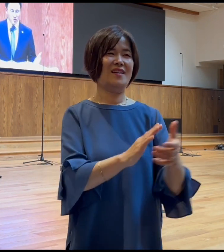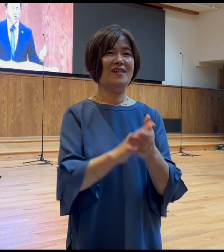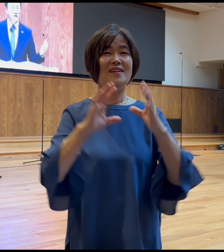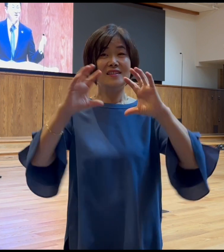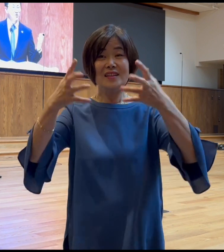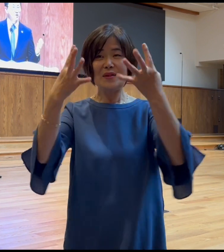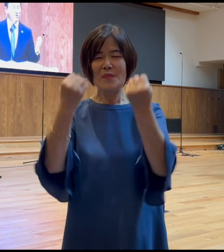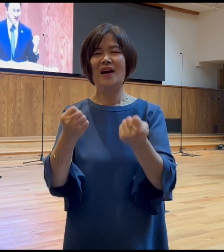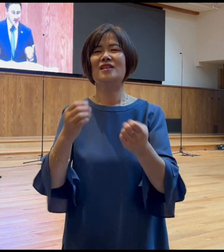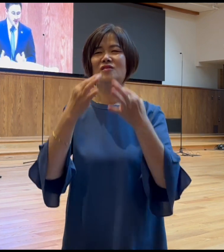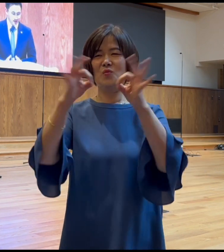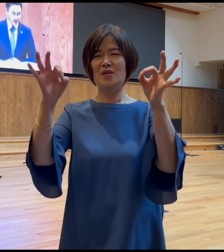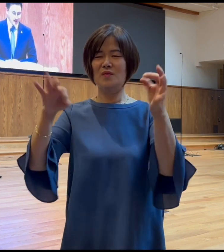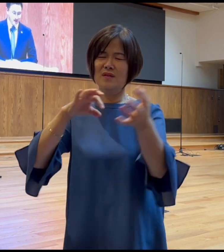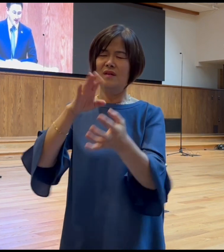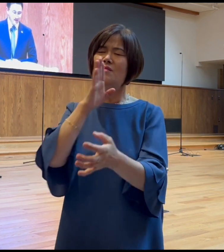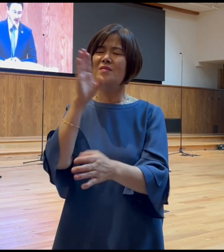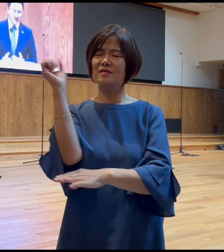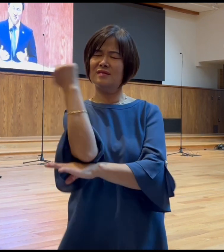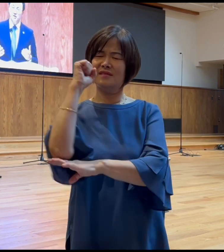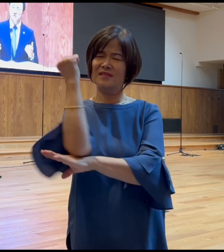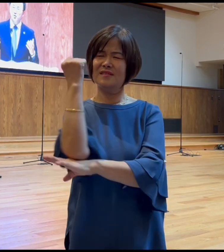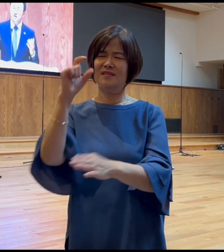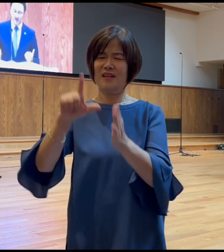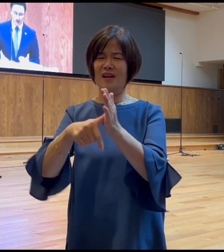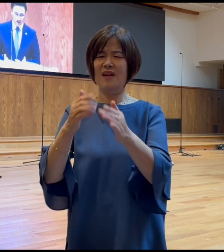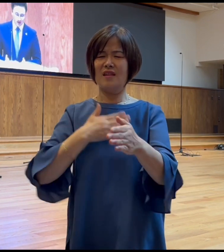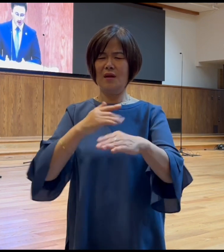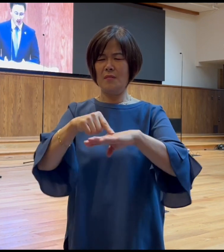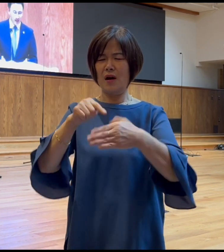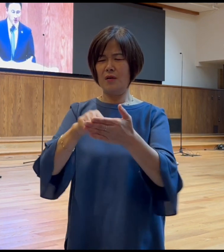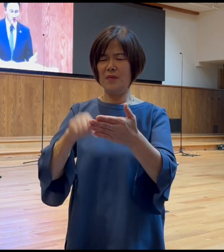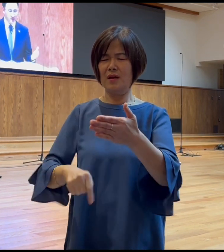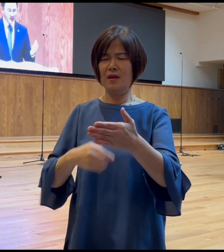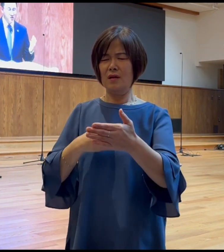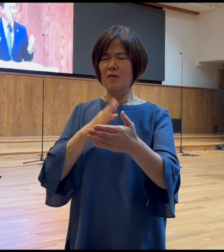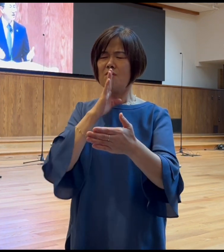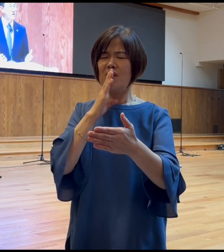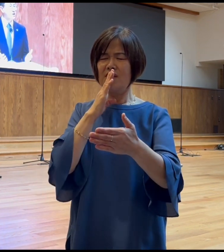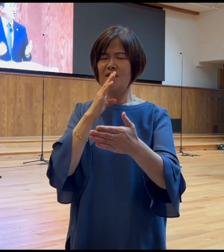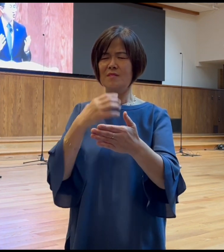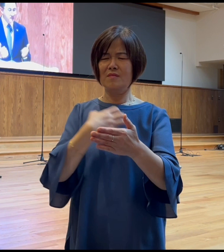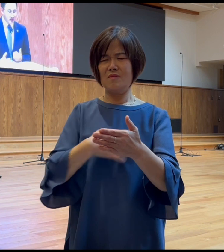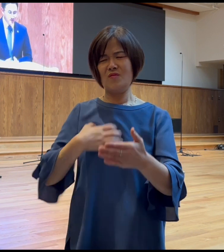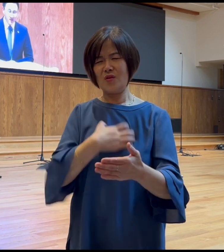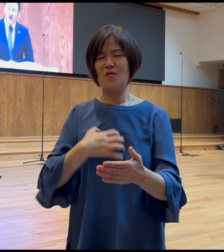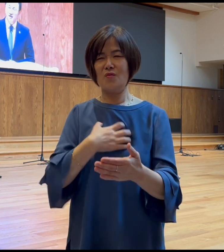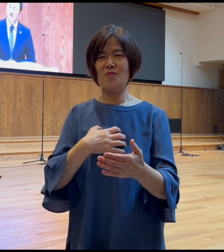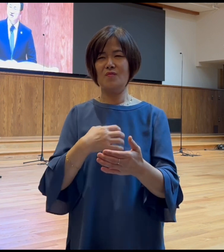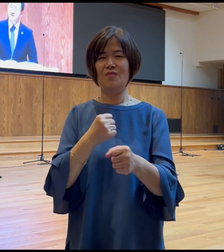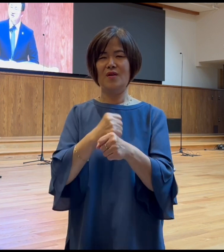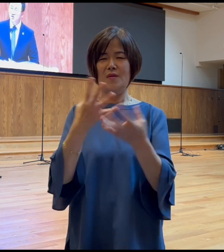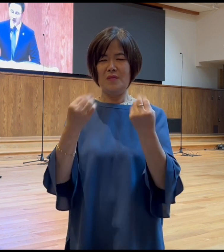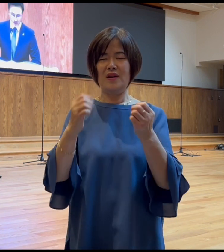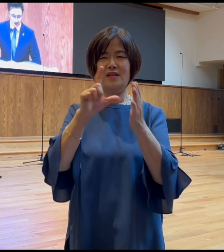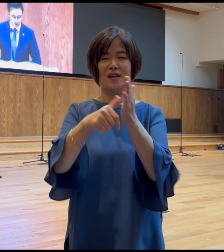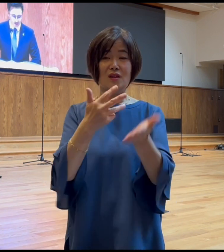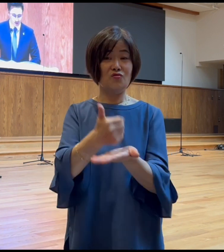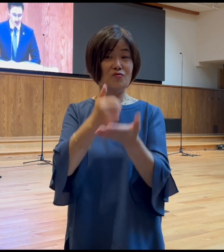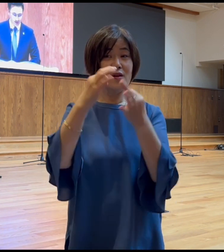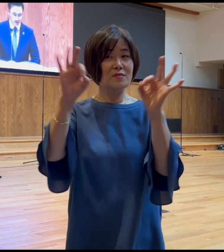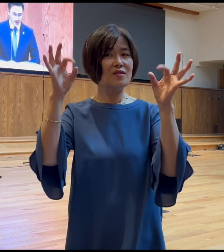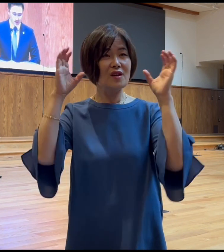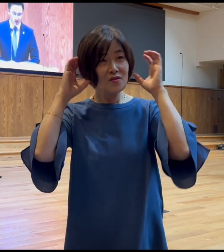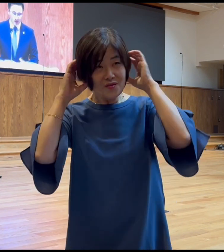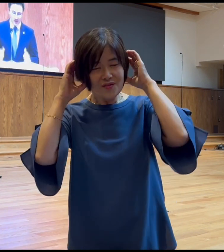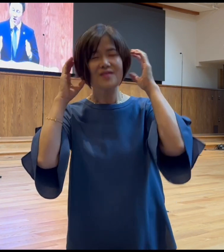세상의 수많은 소리로 흔들릴 때마다, 나의 내면이 복잡할 때 하늘로부터 나는 소리, 주님의 음성에 귀를 기울이시기를